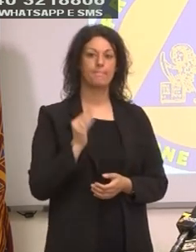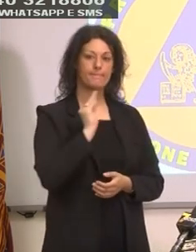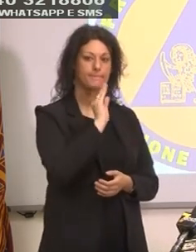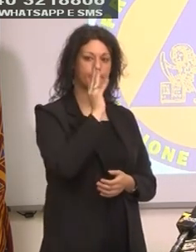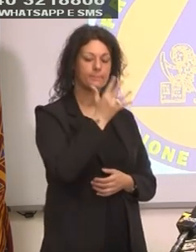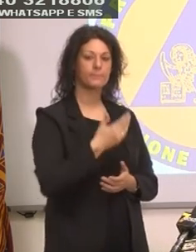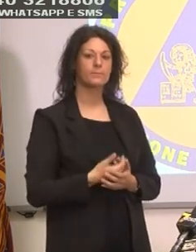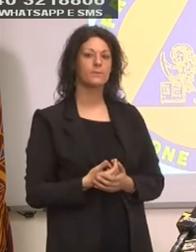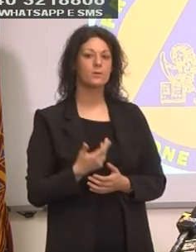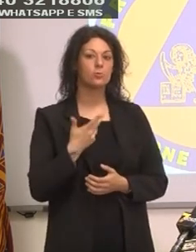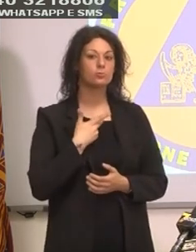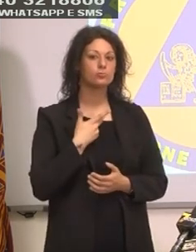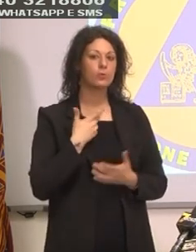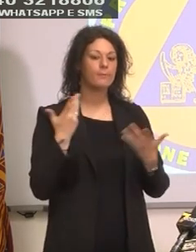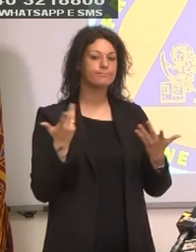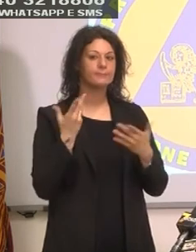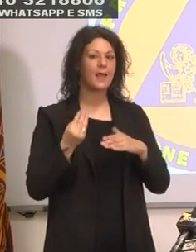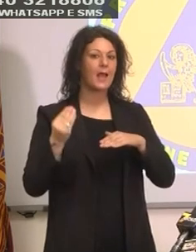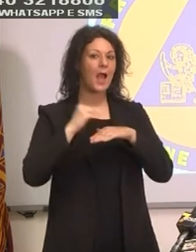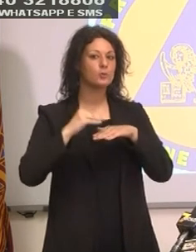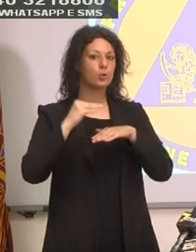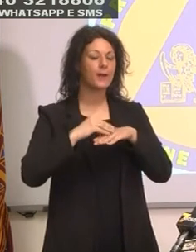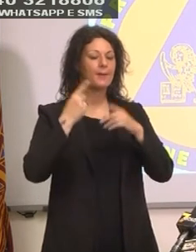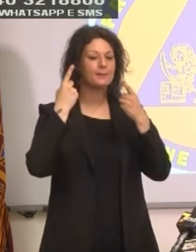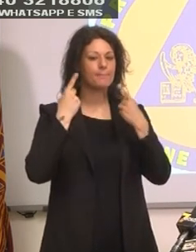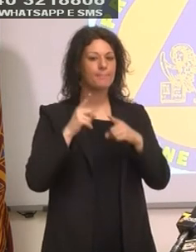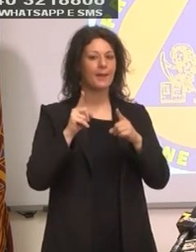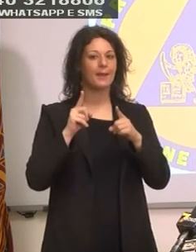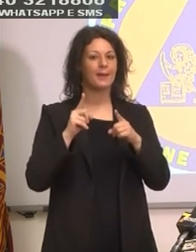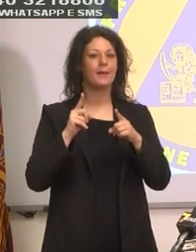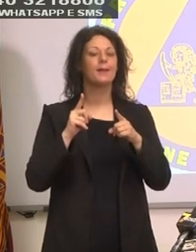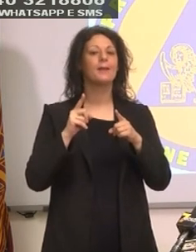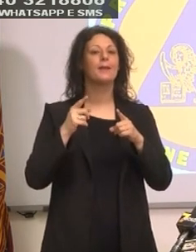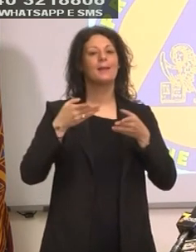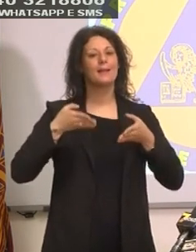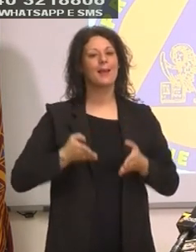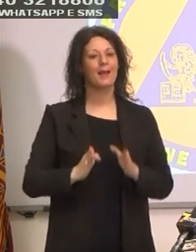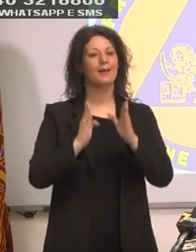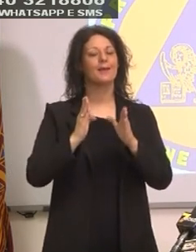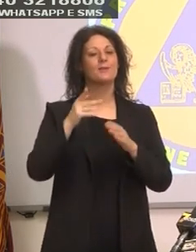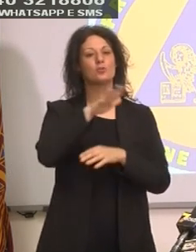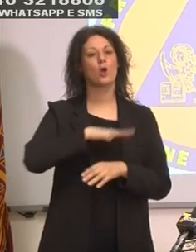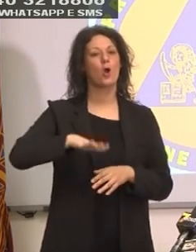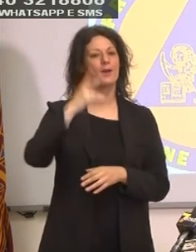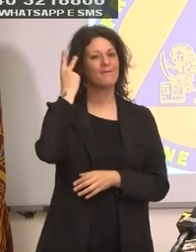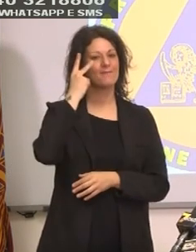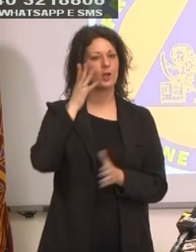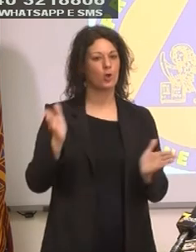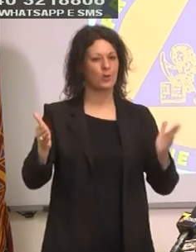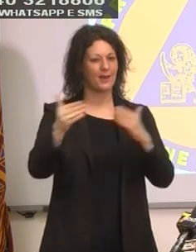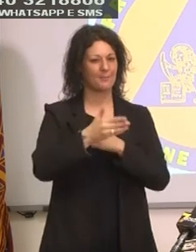per la questione della neonatologia di Verona? Beh, guardate, lì è una situazione complicata, anche